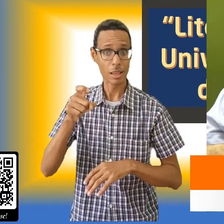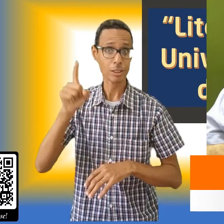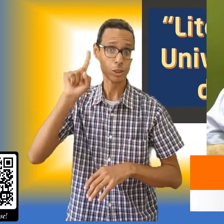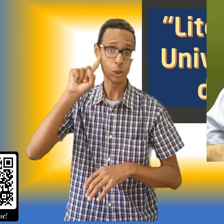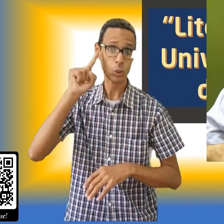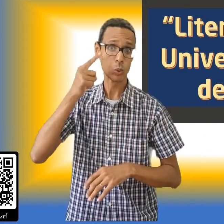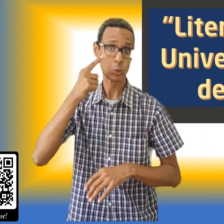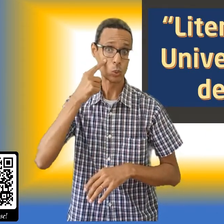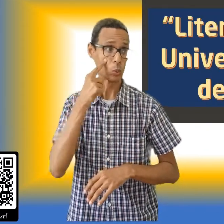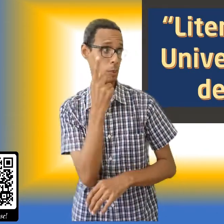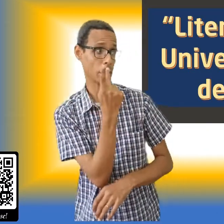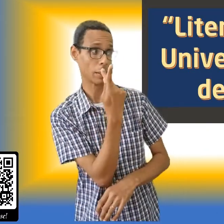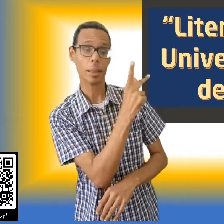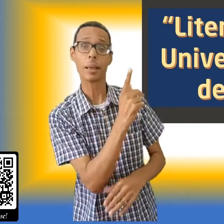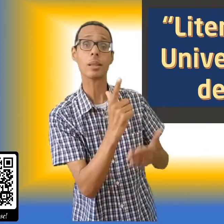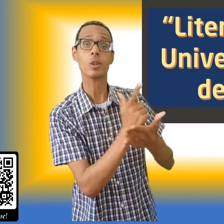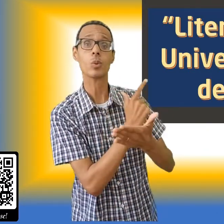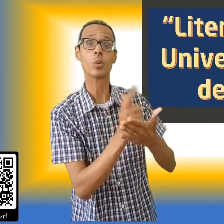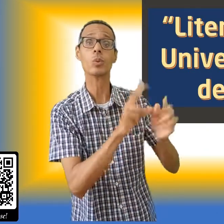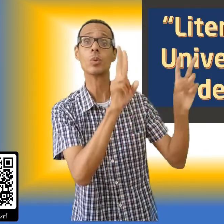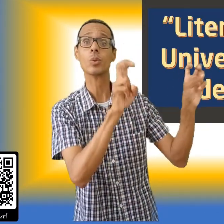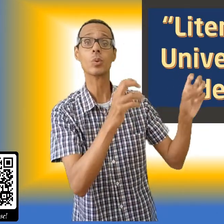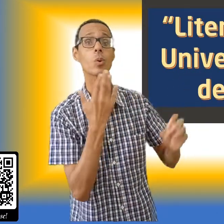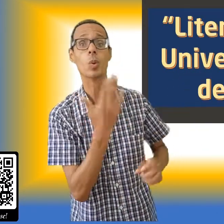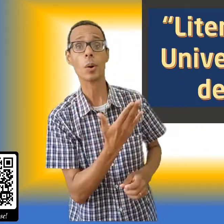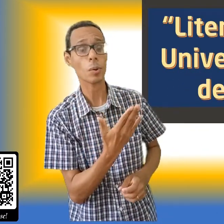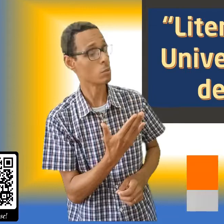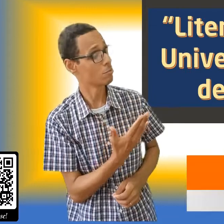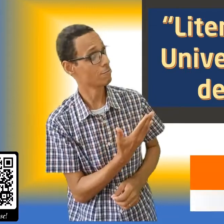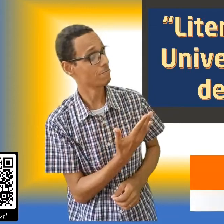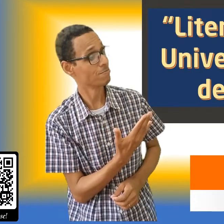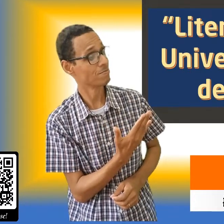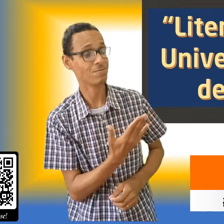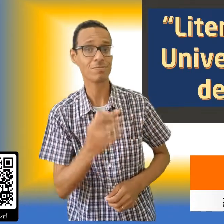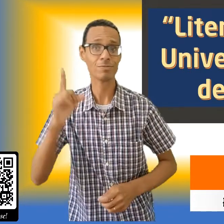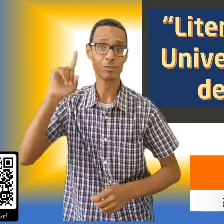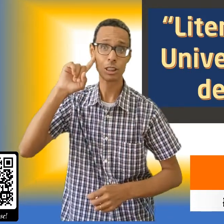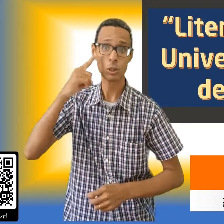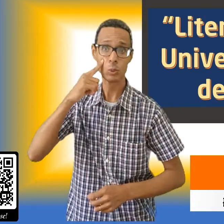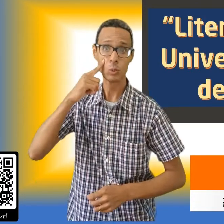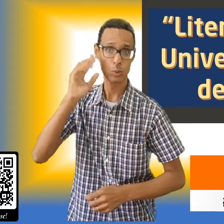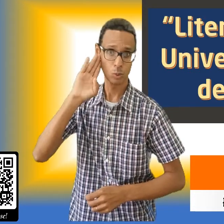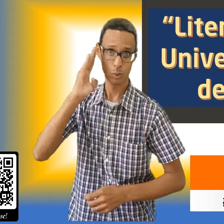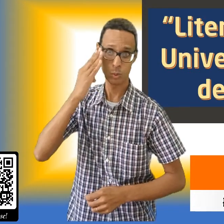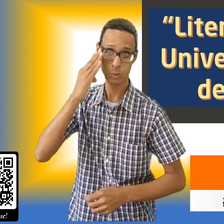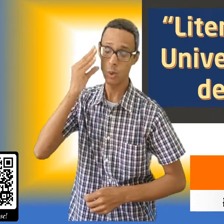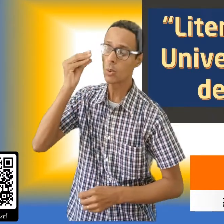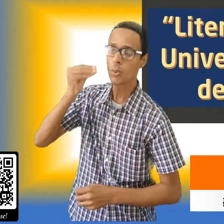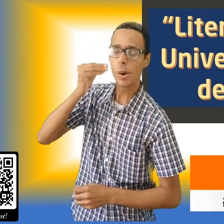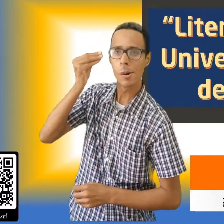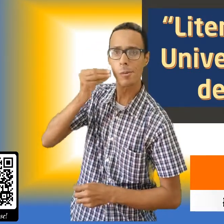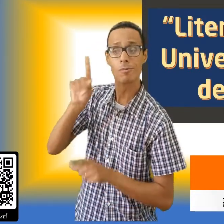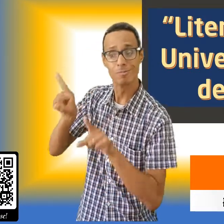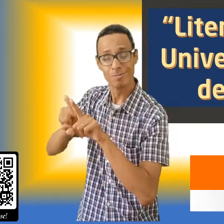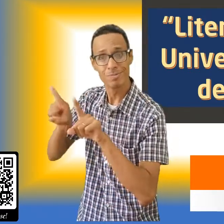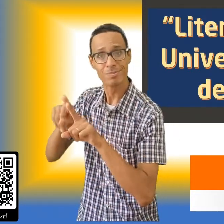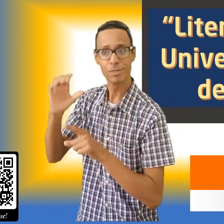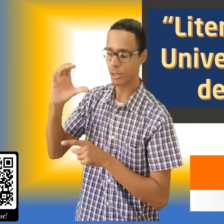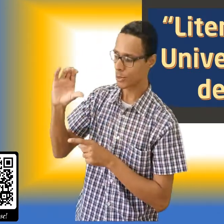vai apresentar a sua obra-prima, Surdo Cegueira, Empírica e Científica.